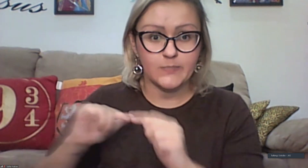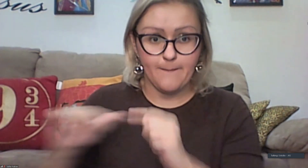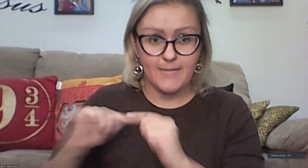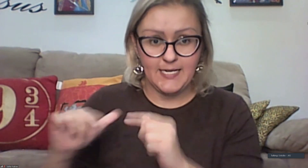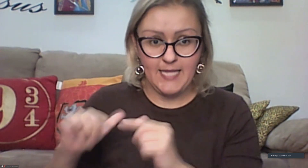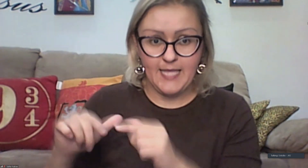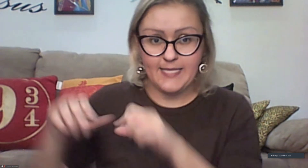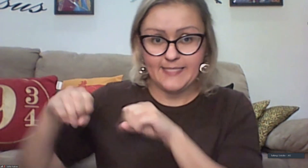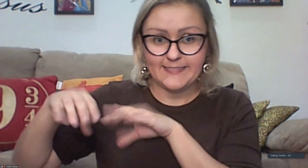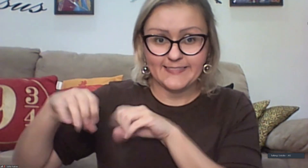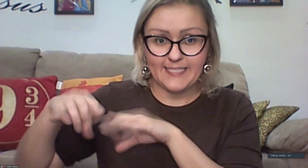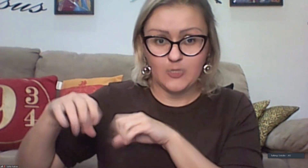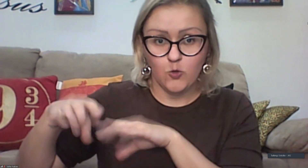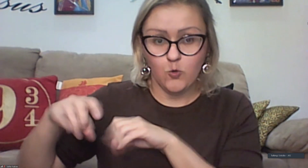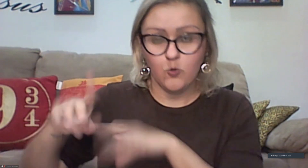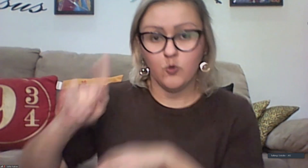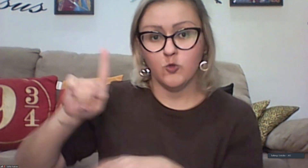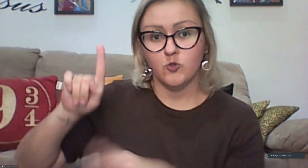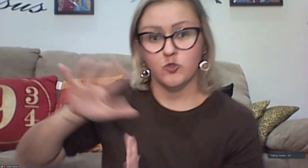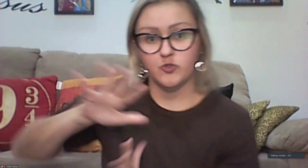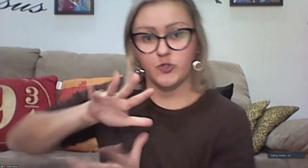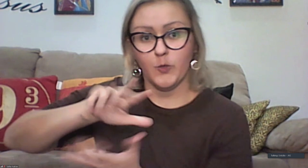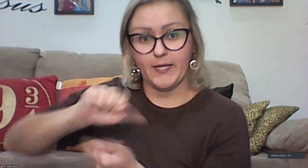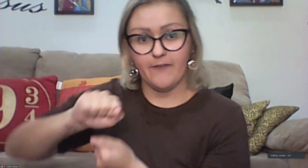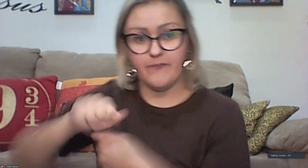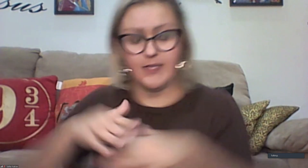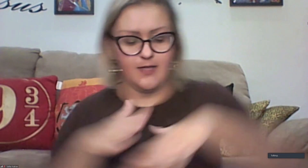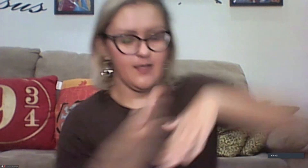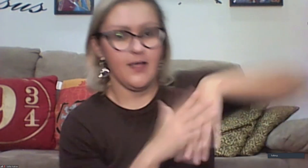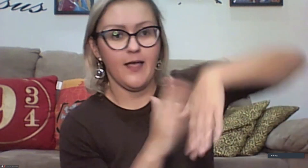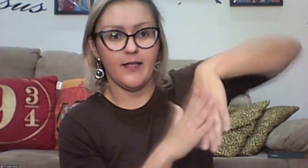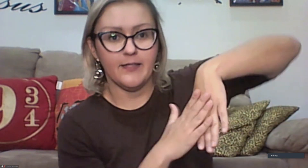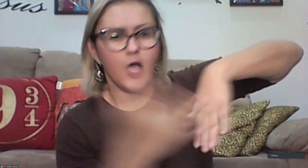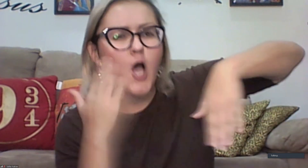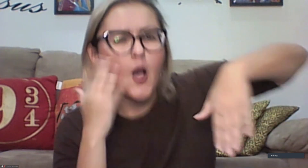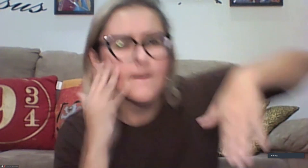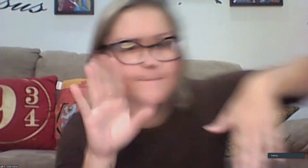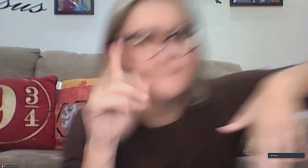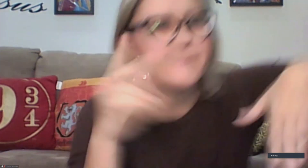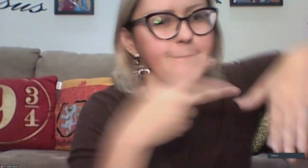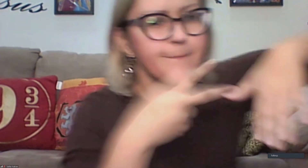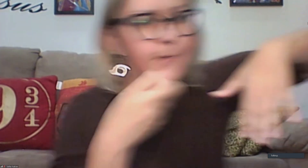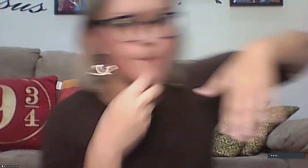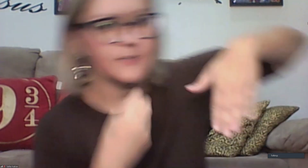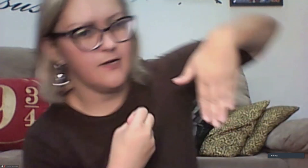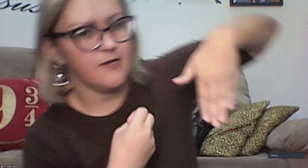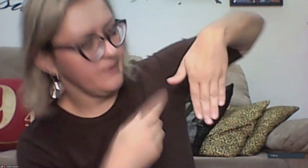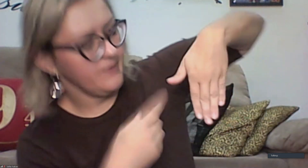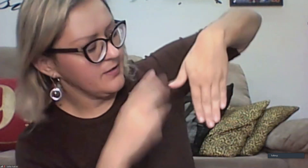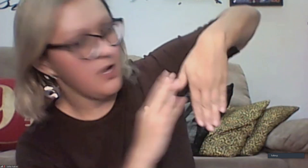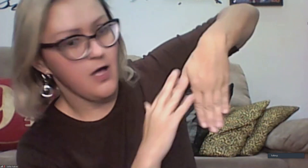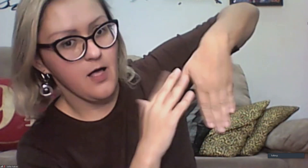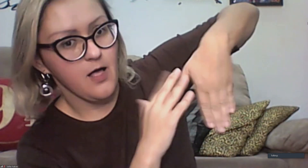de ensino também, de geografia. Ó, vê, por exemplo, percebe, ó, a posição da minha